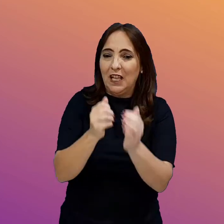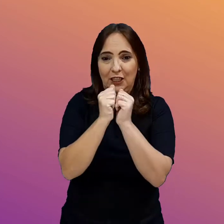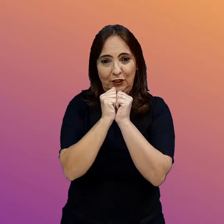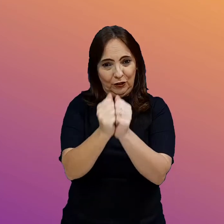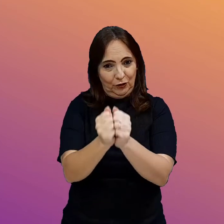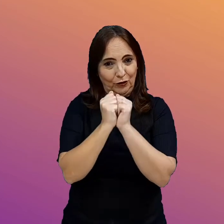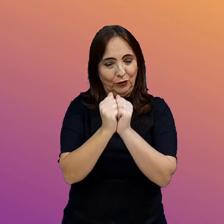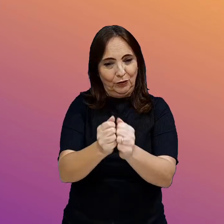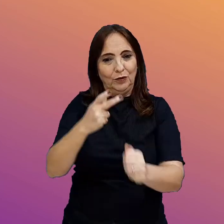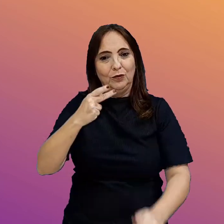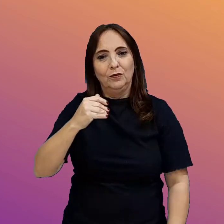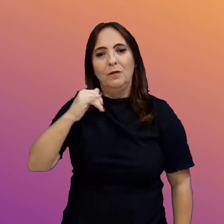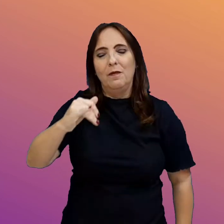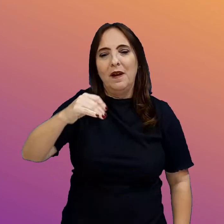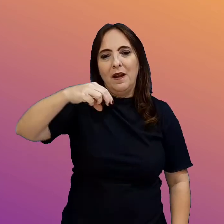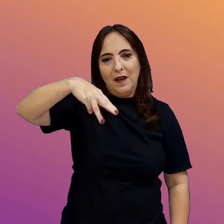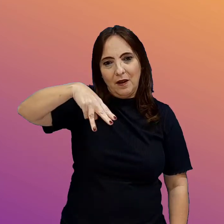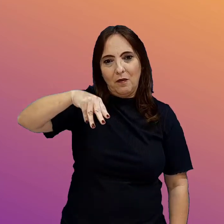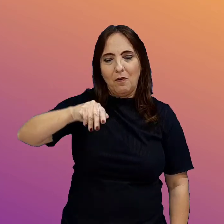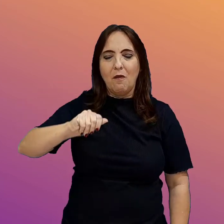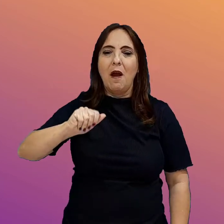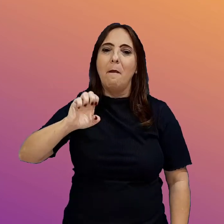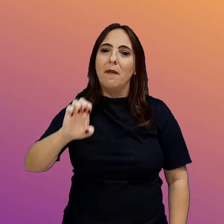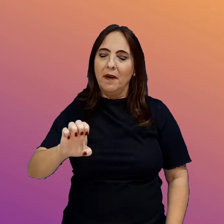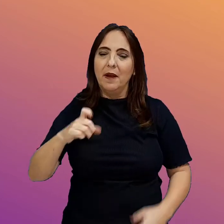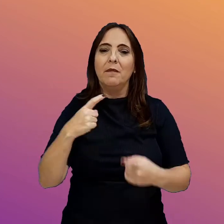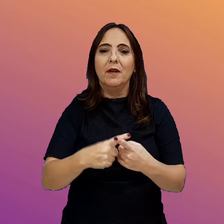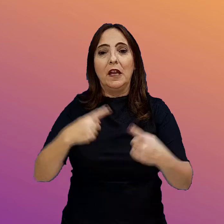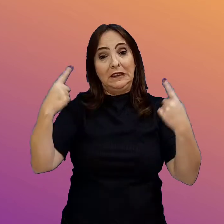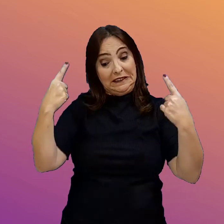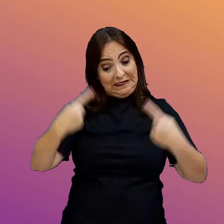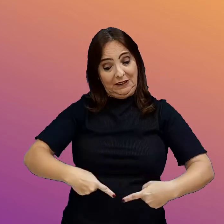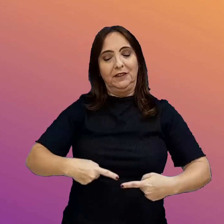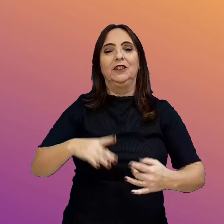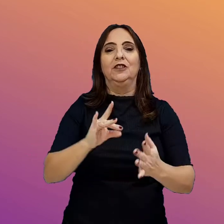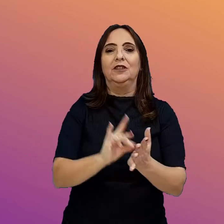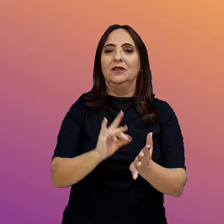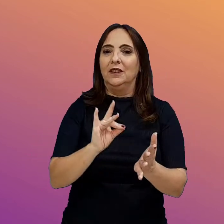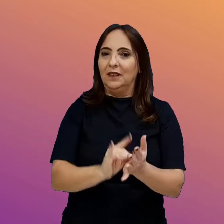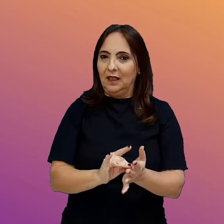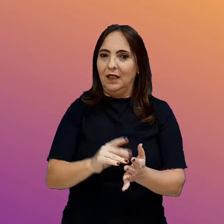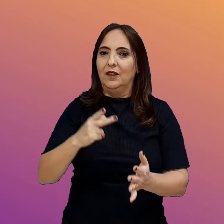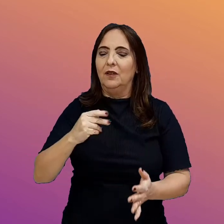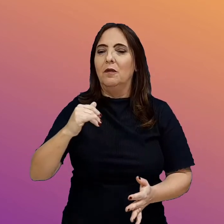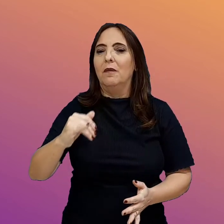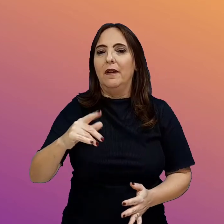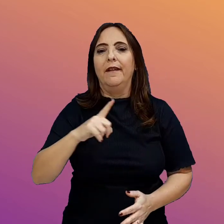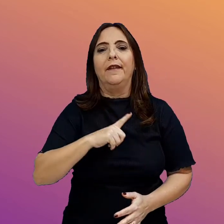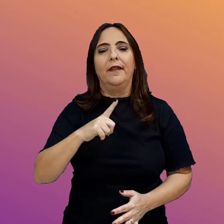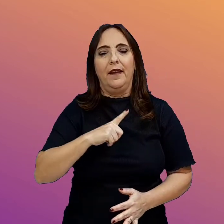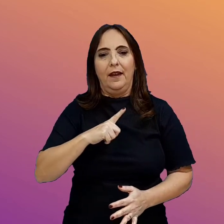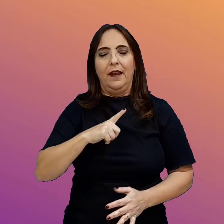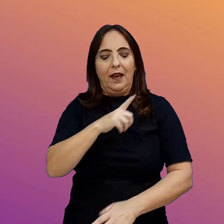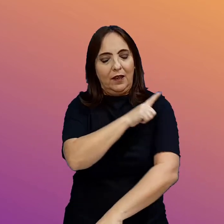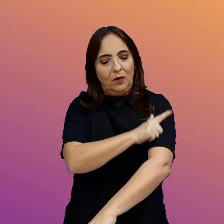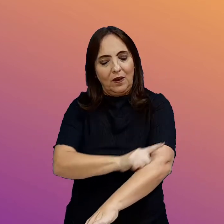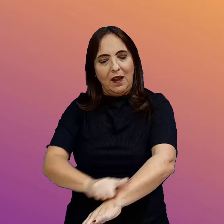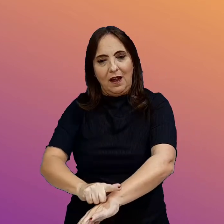pais, porque nós sabemos que é o maior desafio que os pais têm é criar os seus